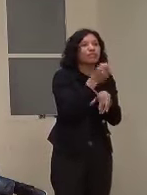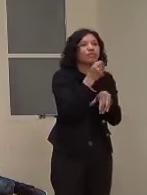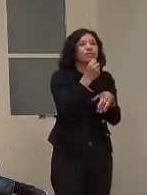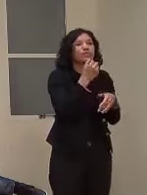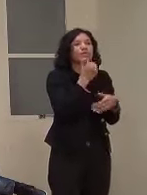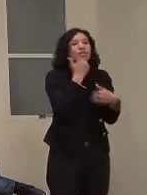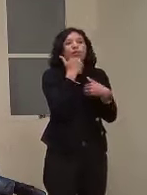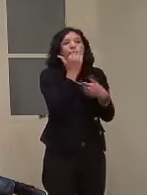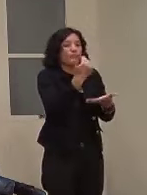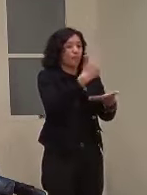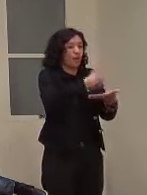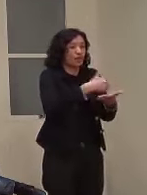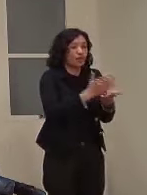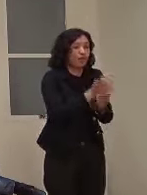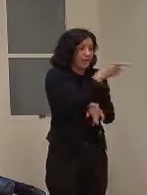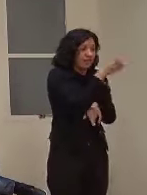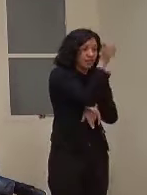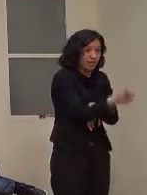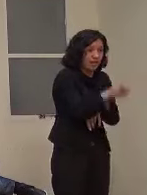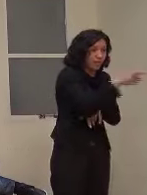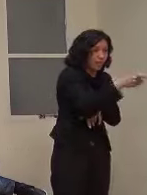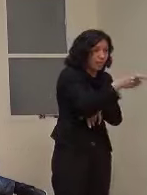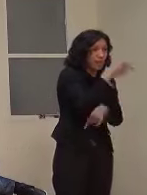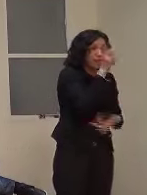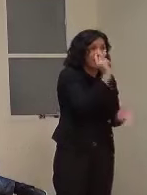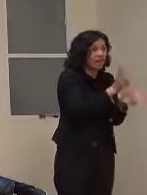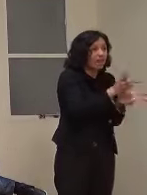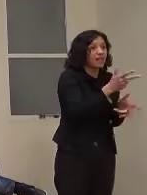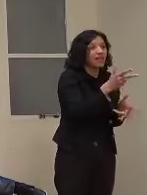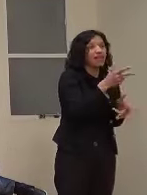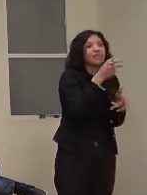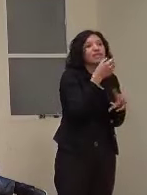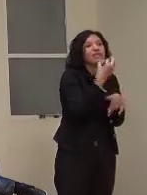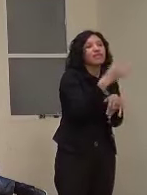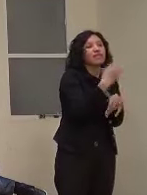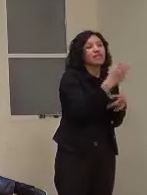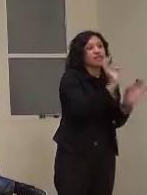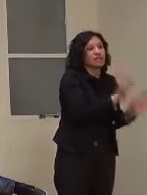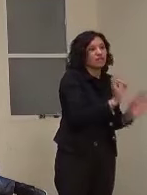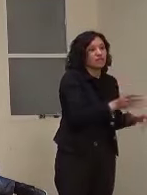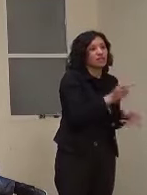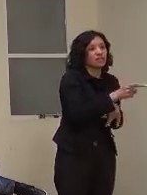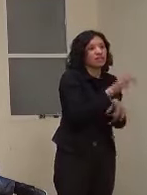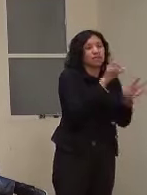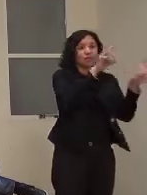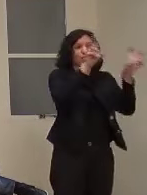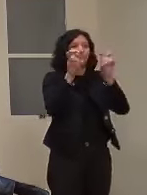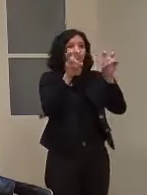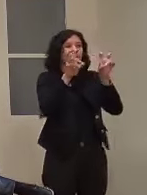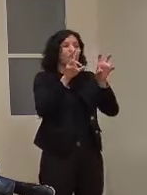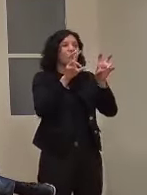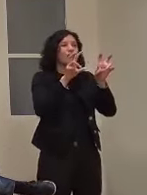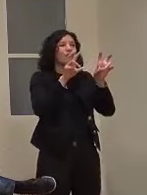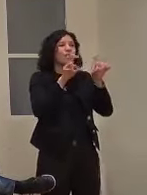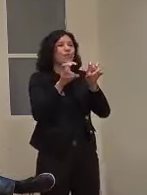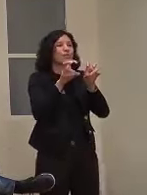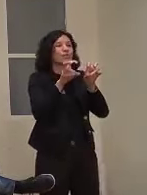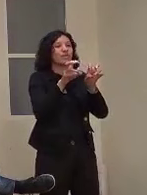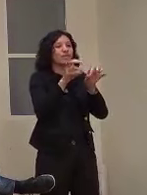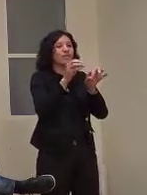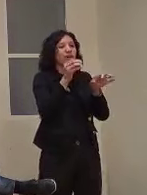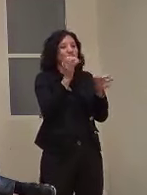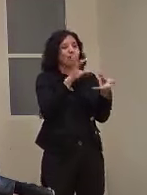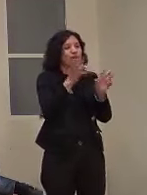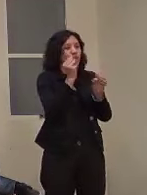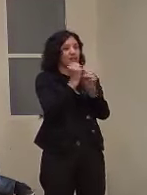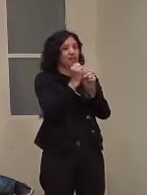que es el cliente de visitar lengua de señas claramente es un tema estrictamente negativo pero no se ha